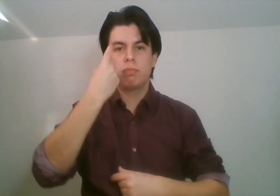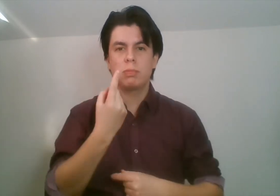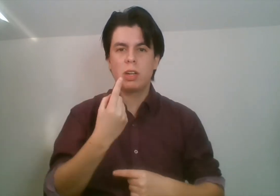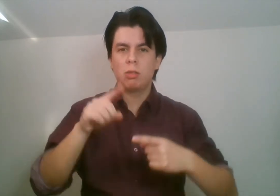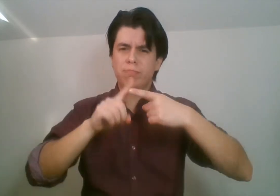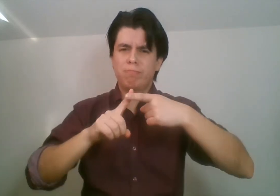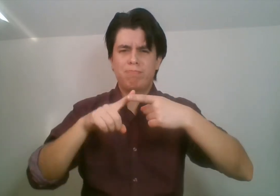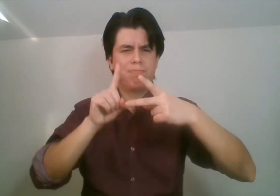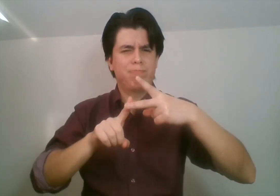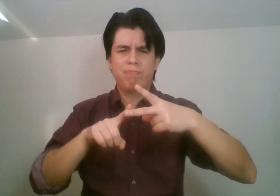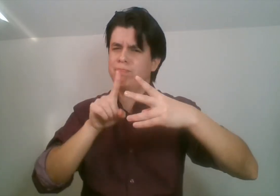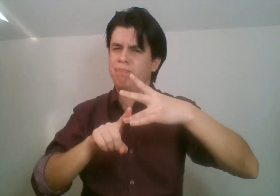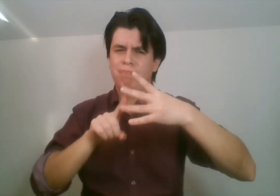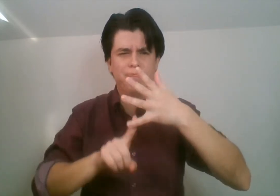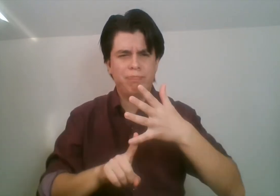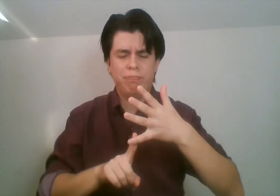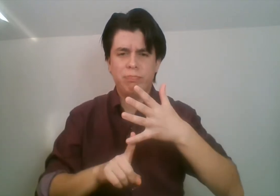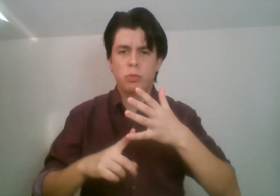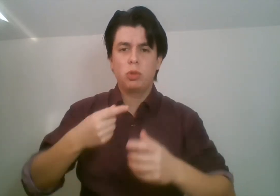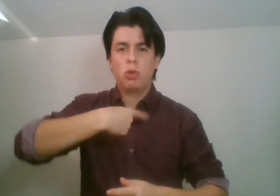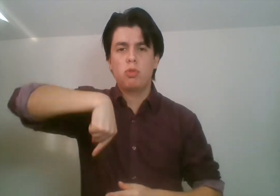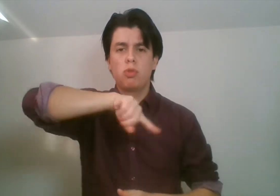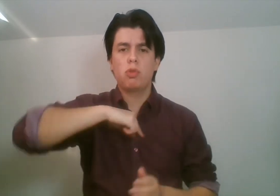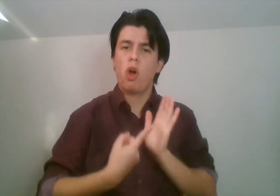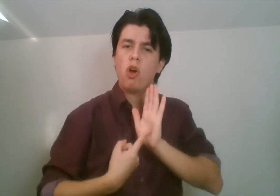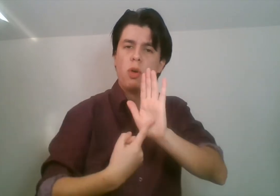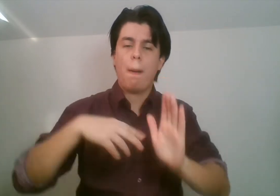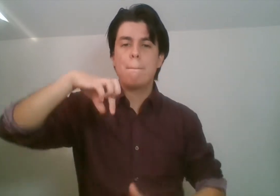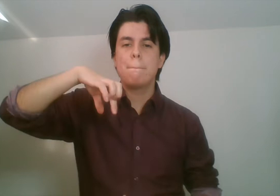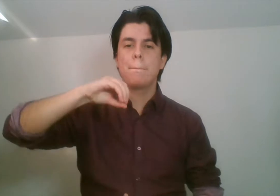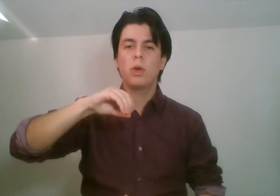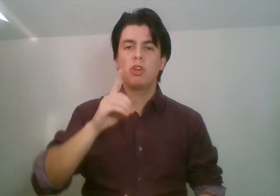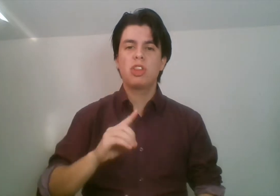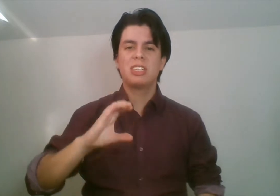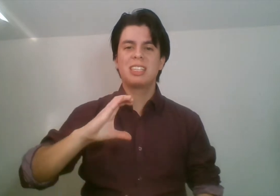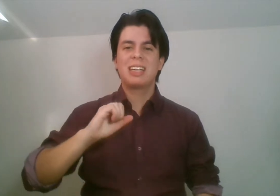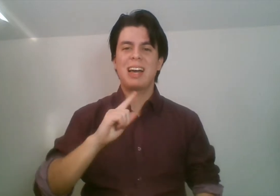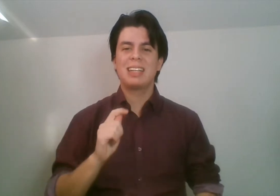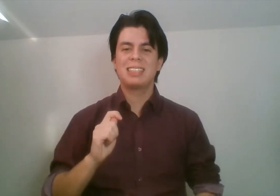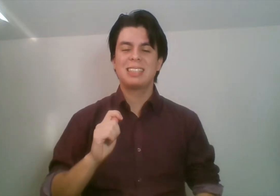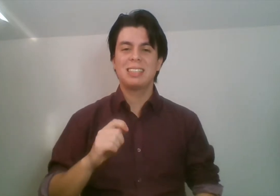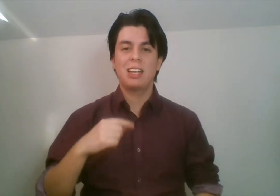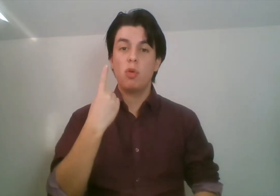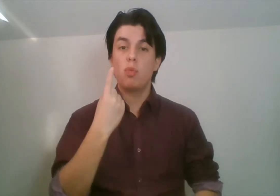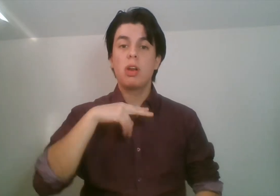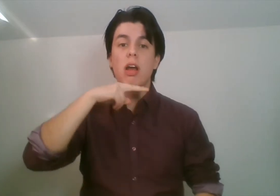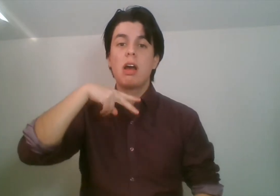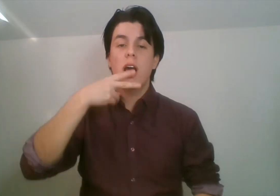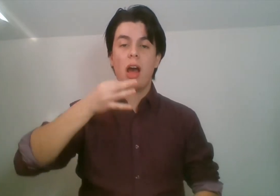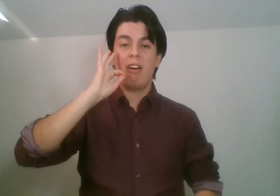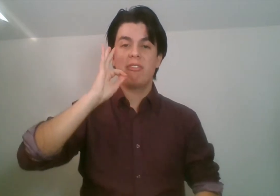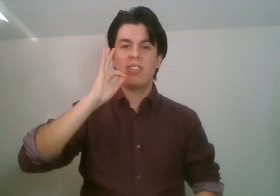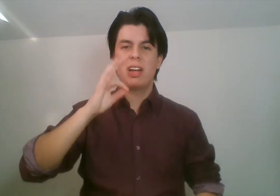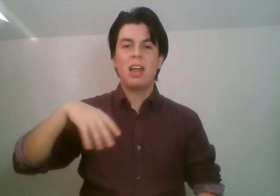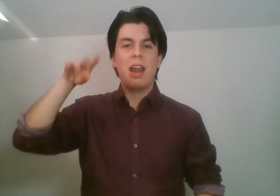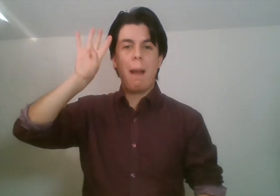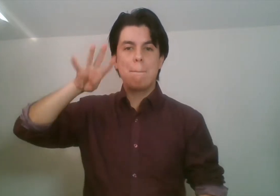incluir, para esto y mucho más, compartimos el podcast Un Café en el Mavi, para